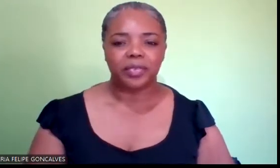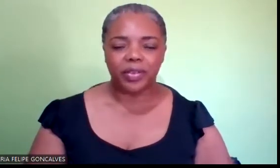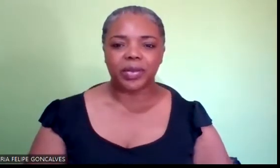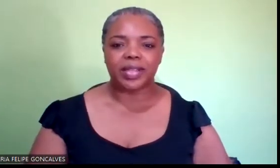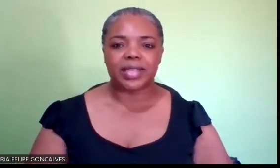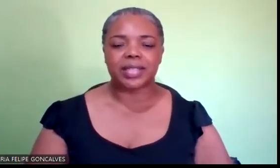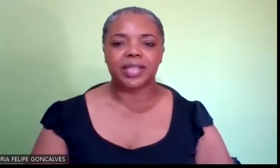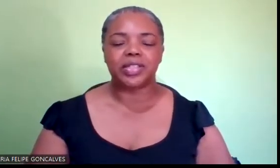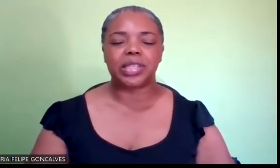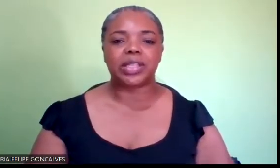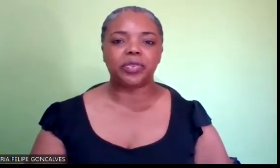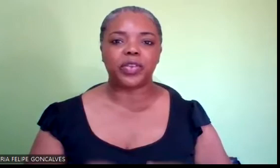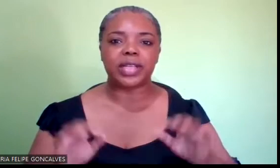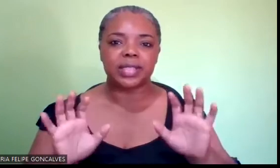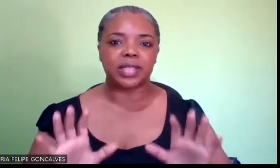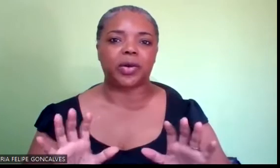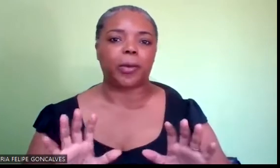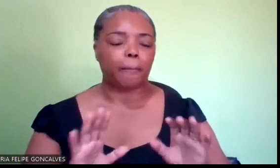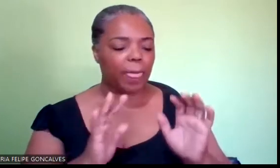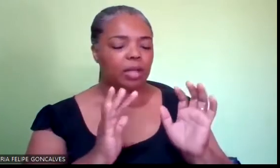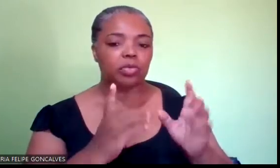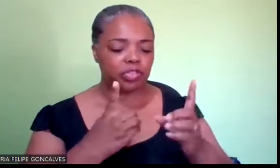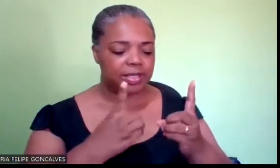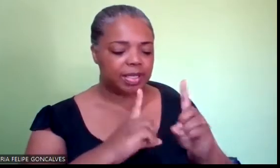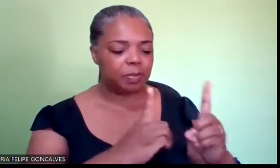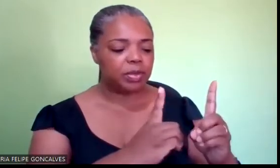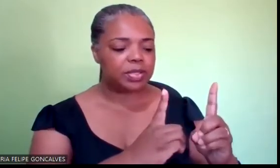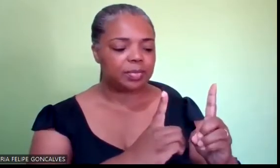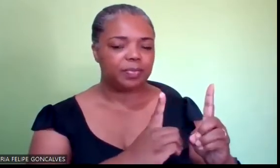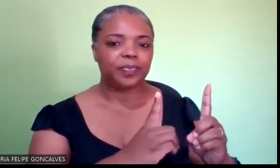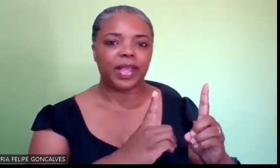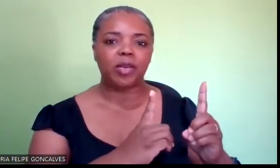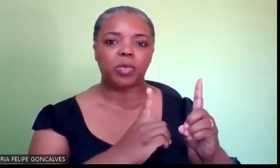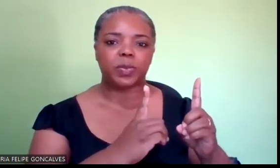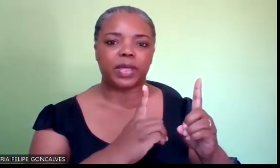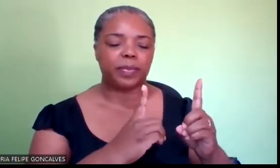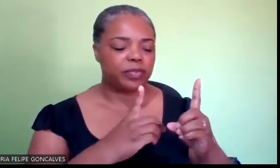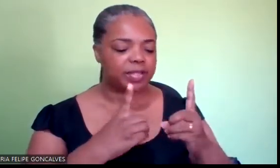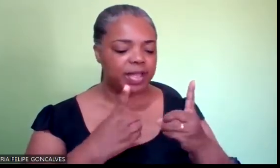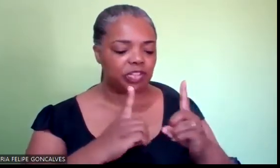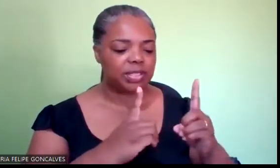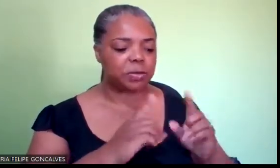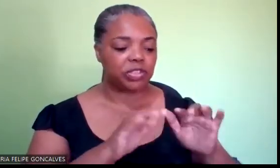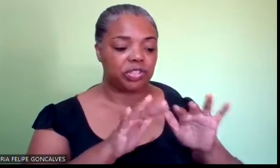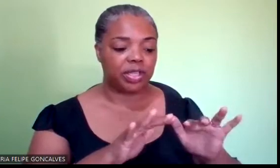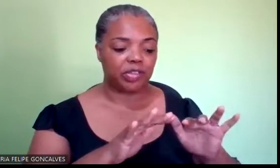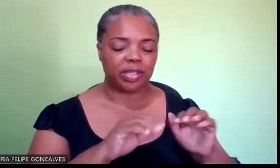Viu que interessante? Então fica assim, ó. Os discípulos, né? Como eu expliquei para vocês, discípulos a gente deixa